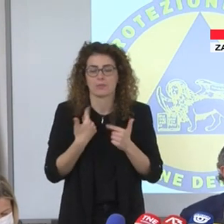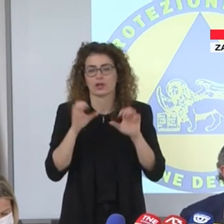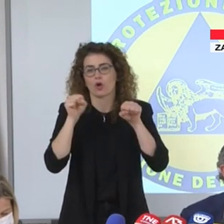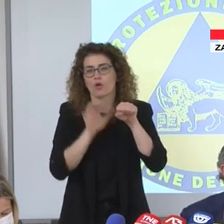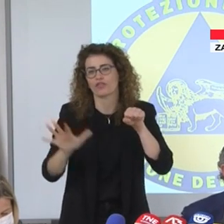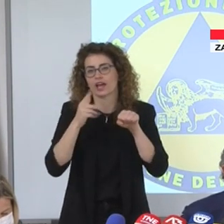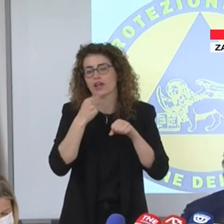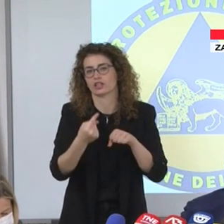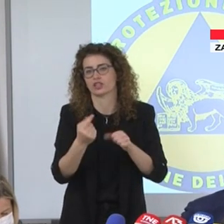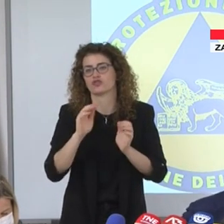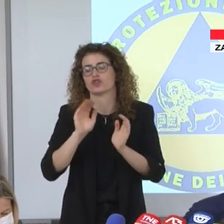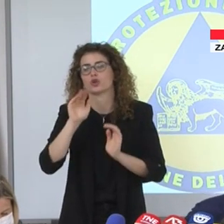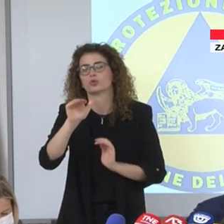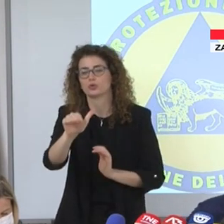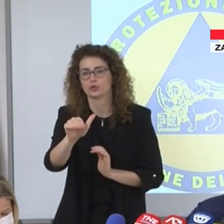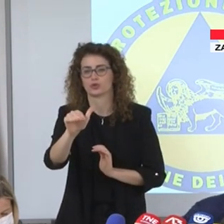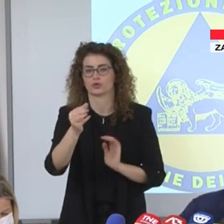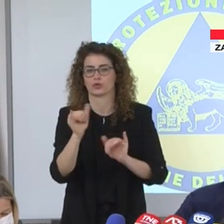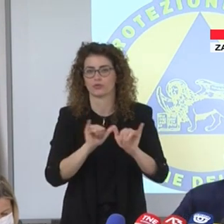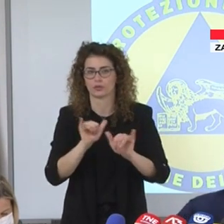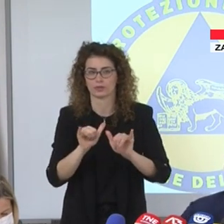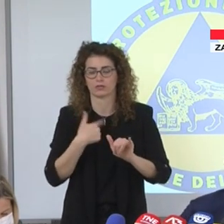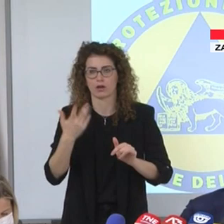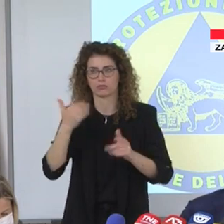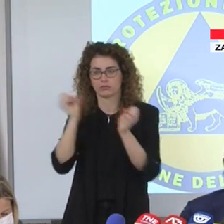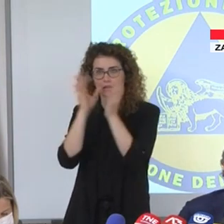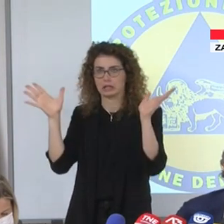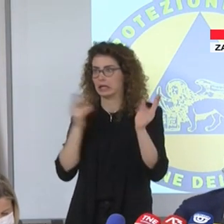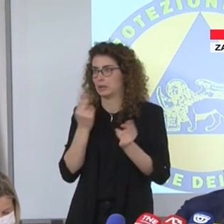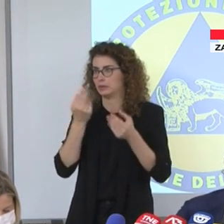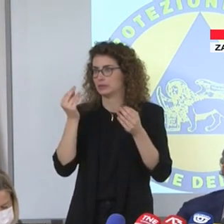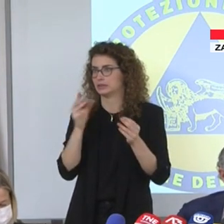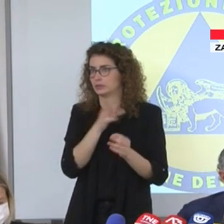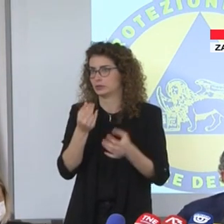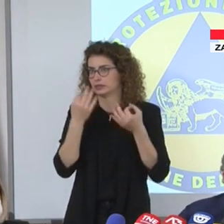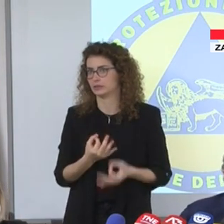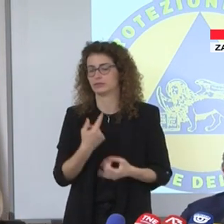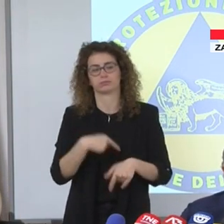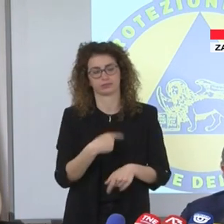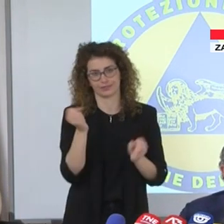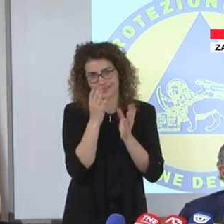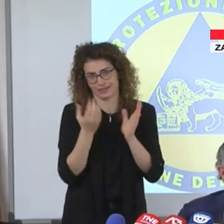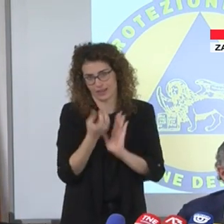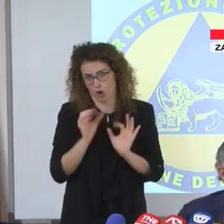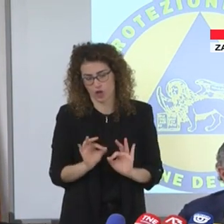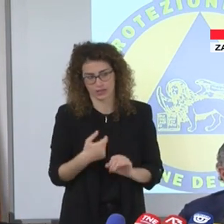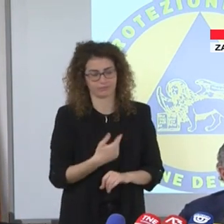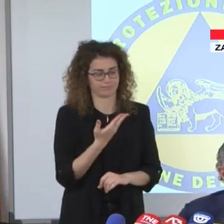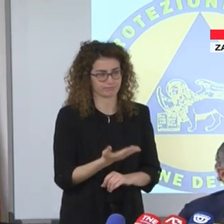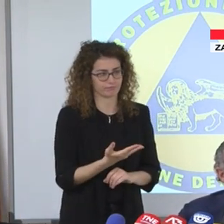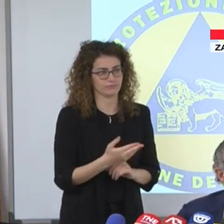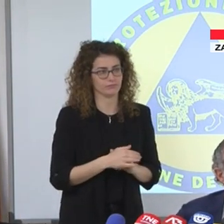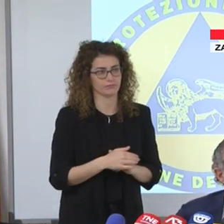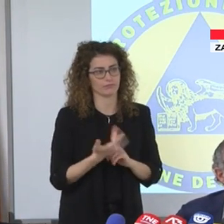giorno dopo giorno, pensavamo tutti di morire, e quindi questa era l'idea. Prego. Beh, ad essere sincero,